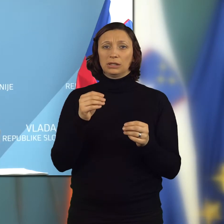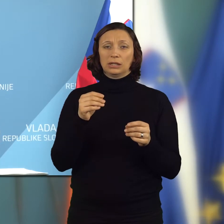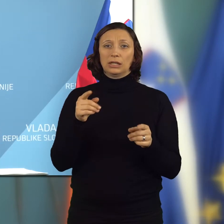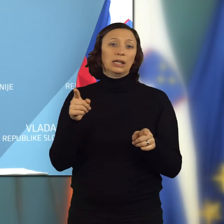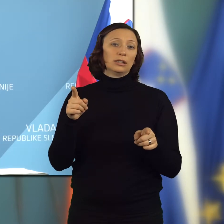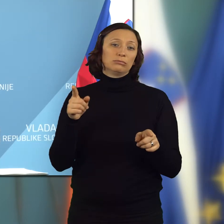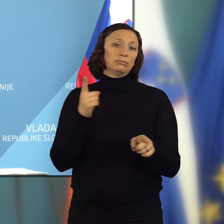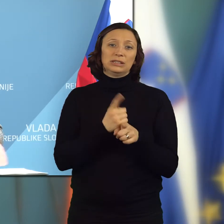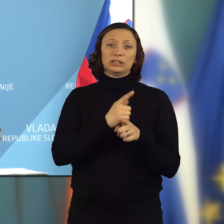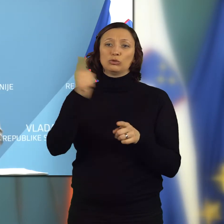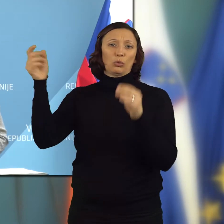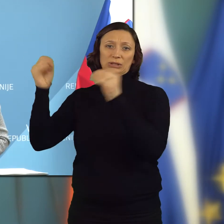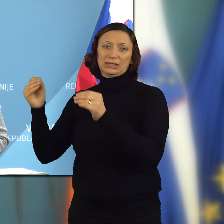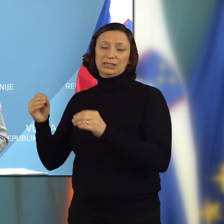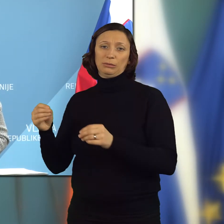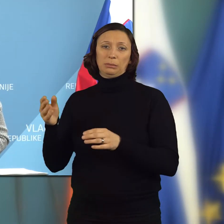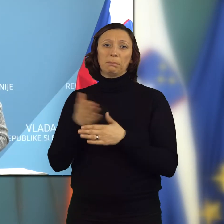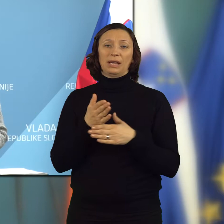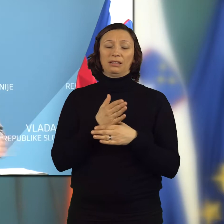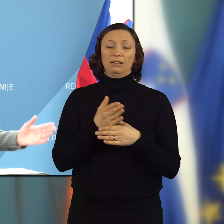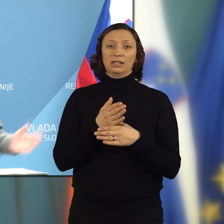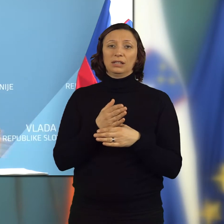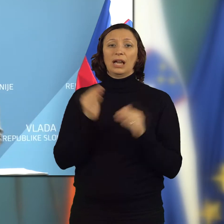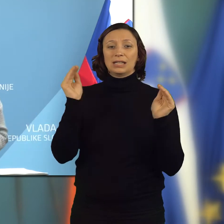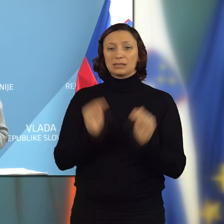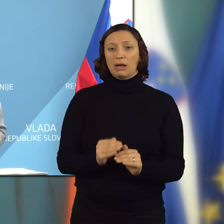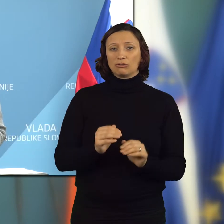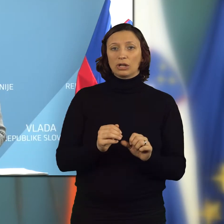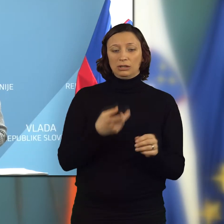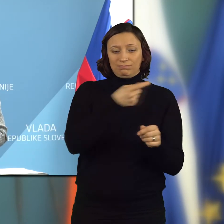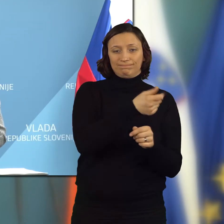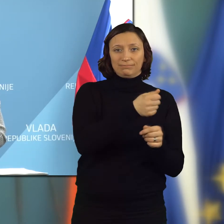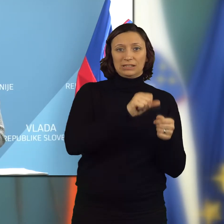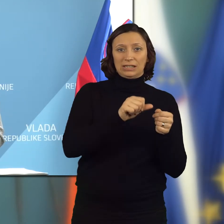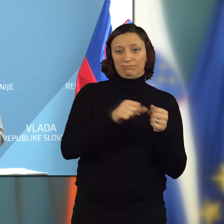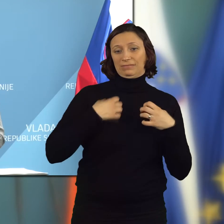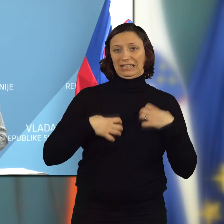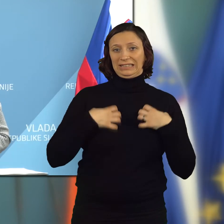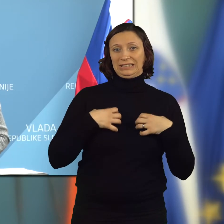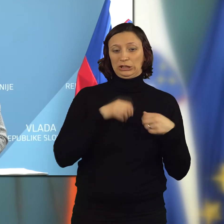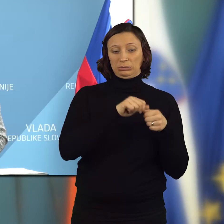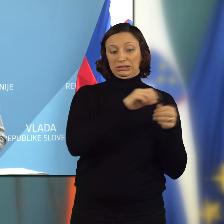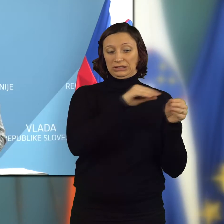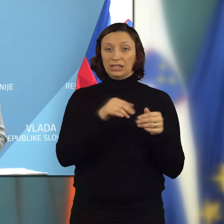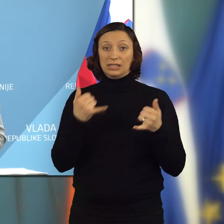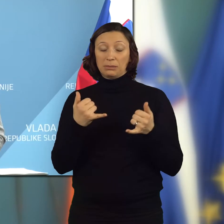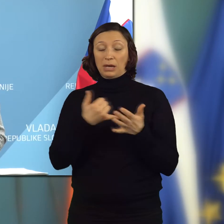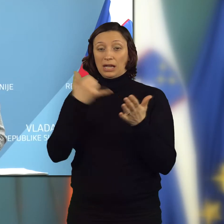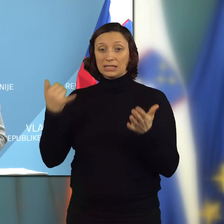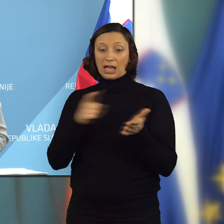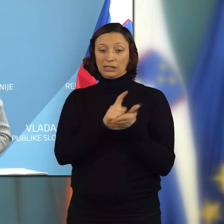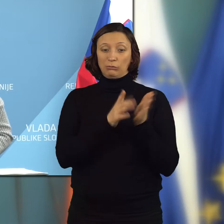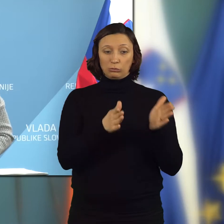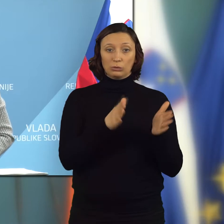sistemi delili usodo vseh ostalih sistemov, se pravi, kar se tiče zmanjšanja vlaganj sredstev v času krize, da pa